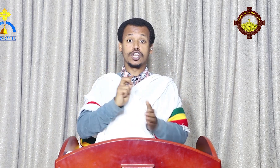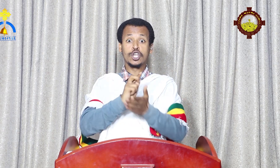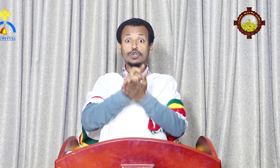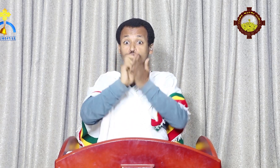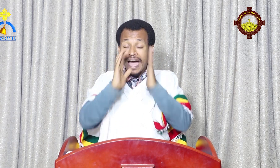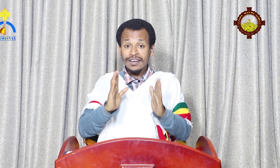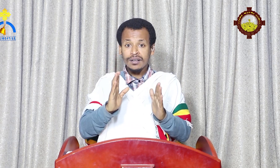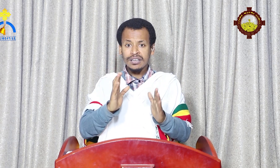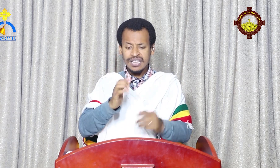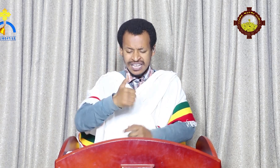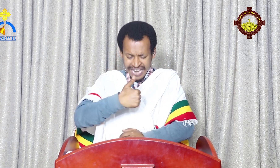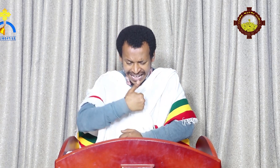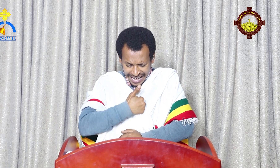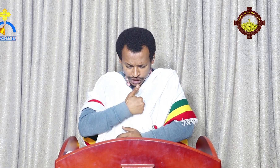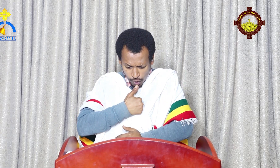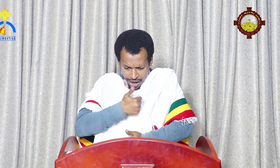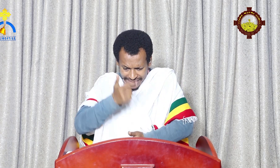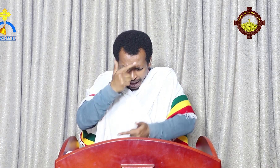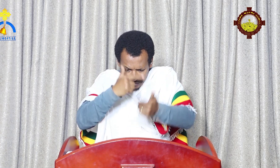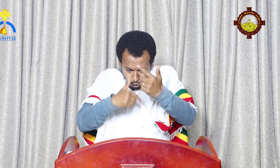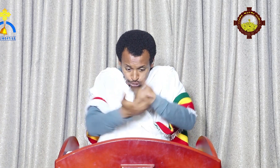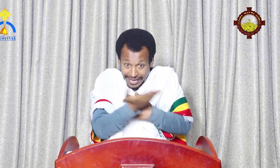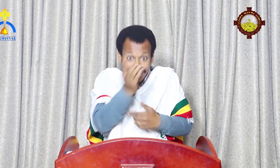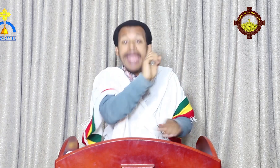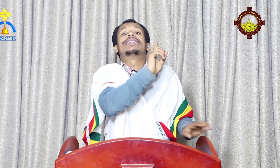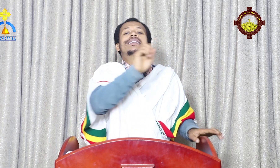በአጠቃላይ ቅዱሳን ራሳቸው ያመጡት ነገር አይደለም።